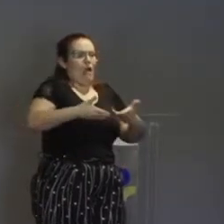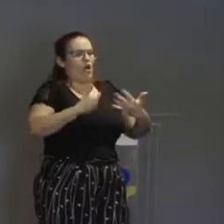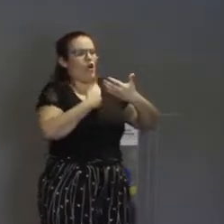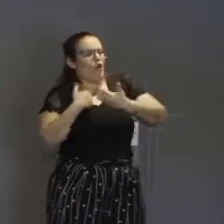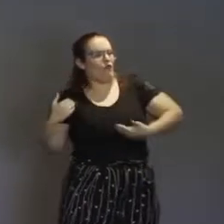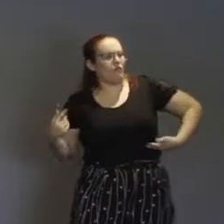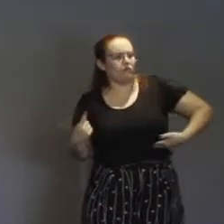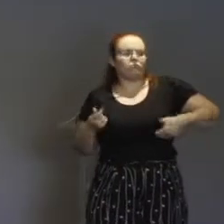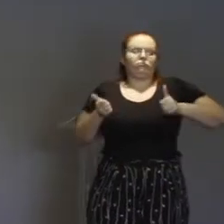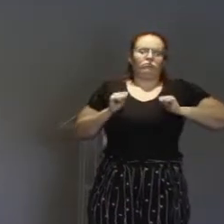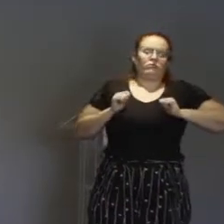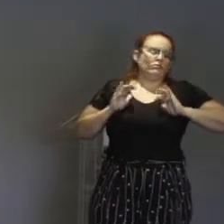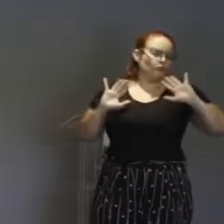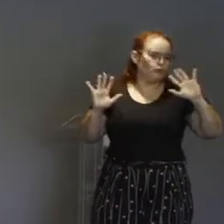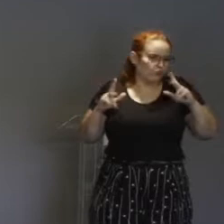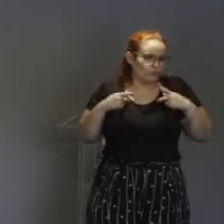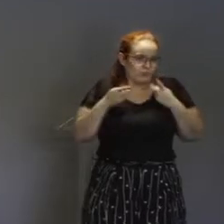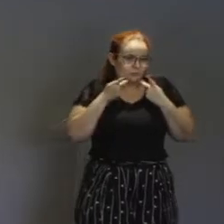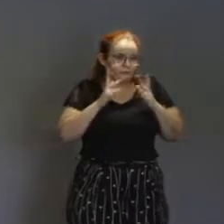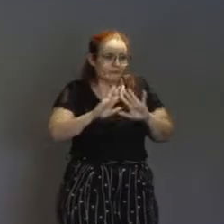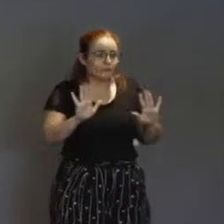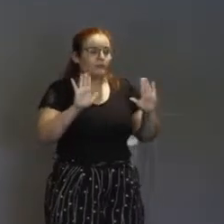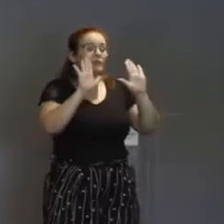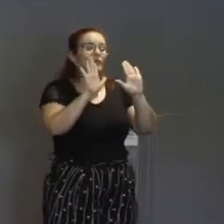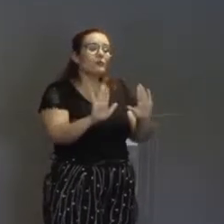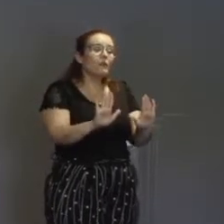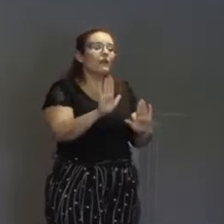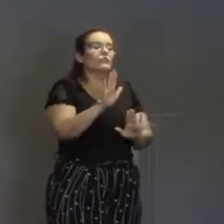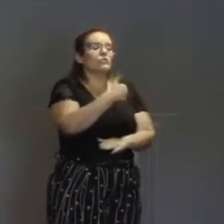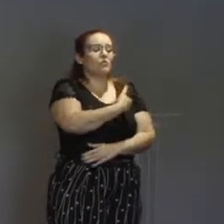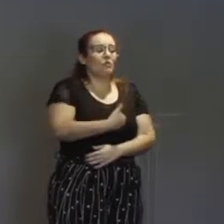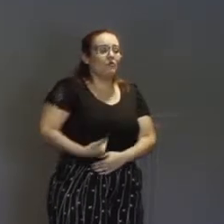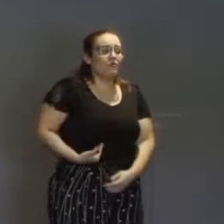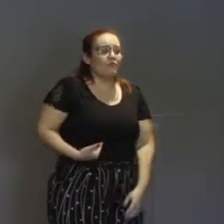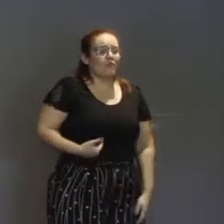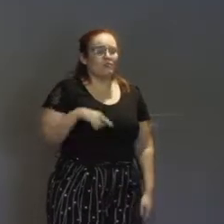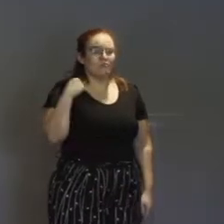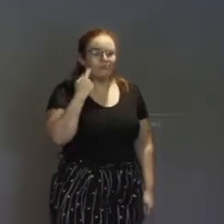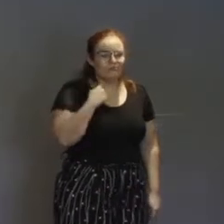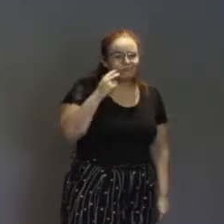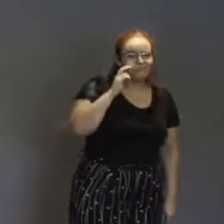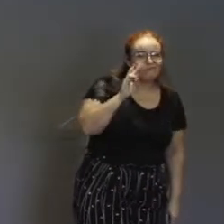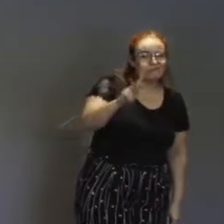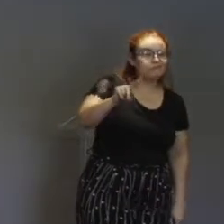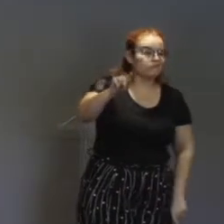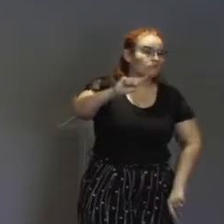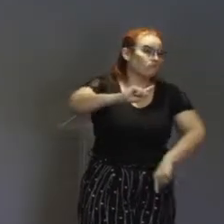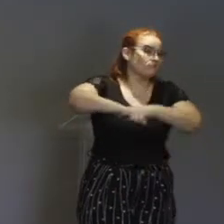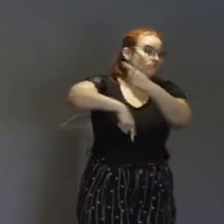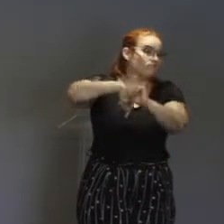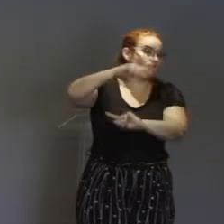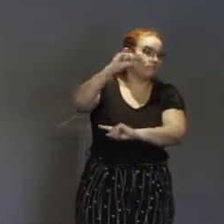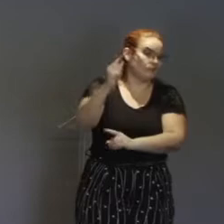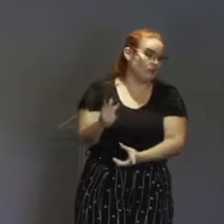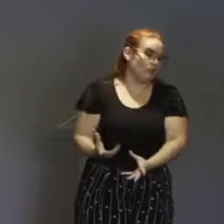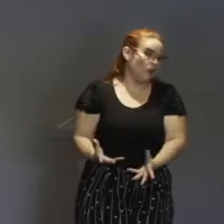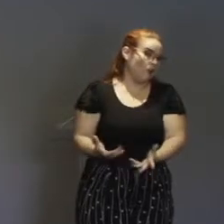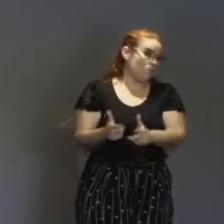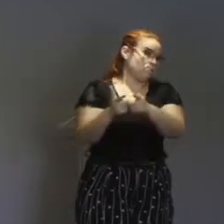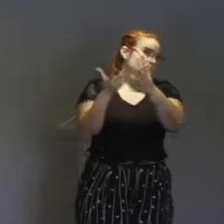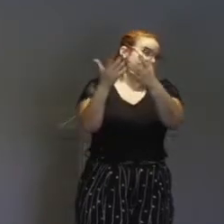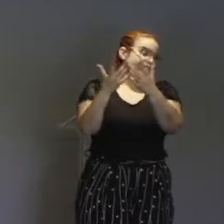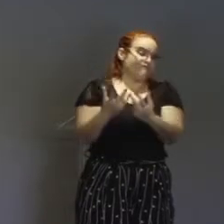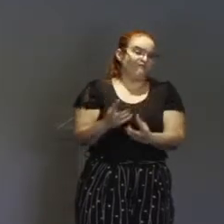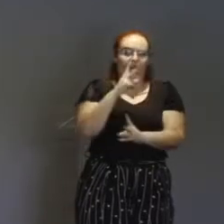governo vem atrás. Mas, via de regra, o governo não é visto como aquela coisa mais inovadora do mundo, né? Porque ele tem uma